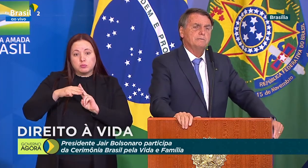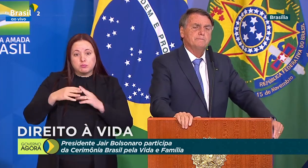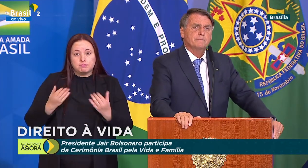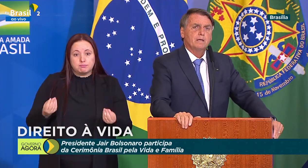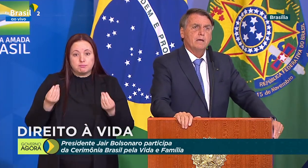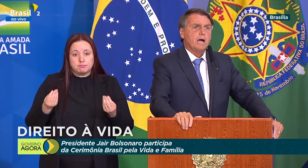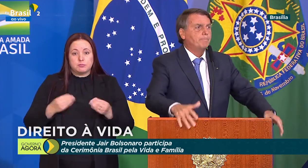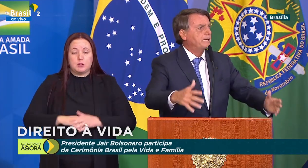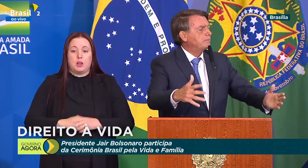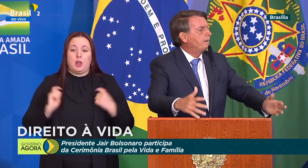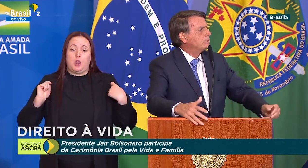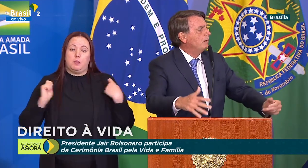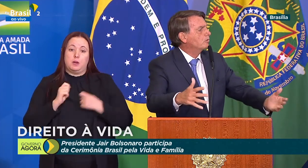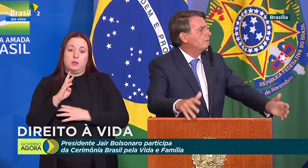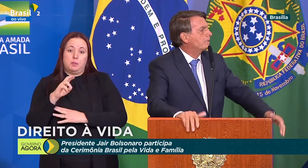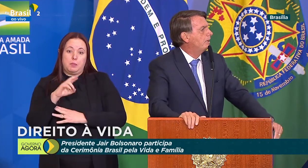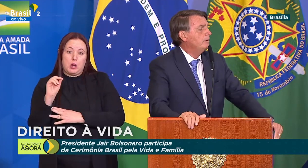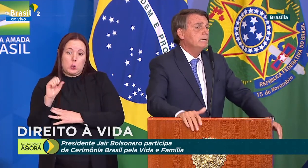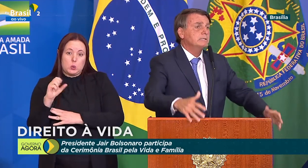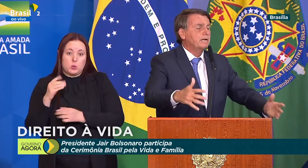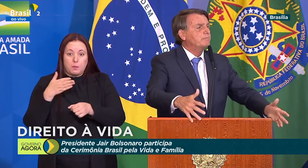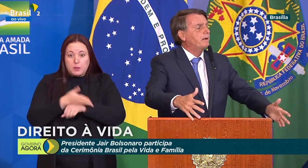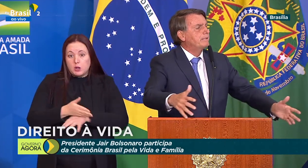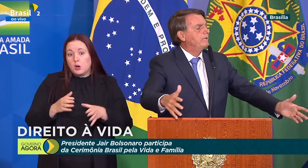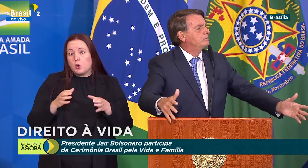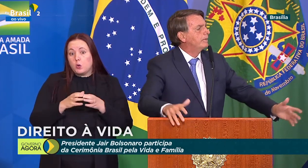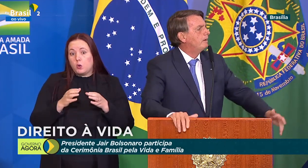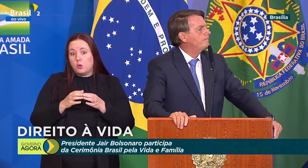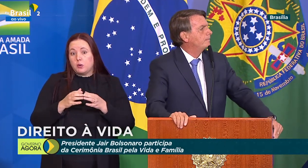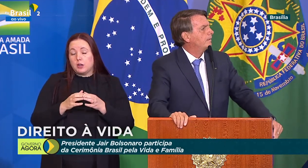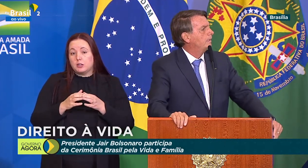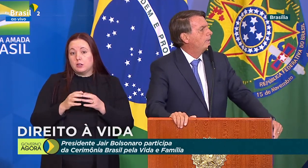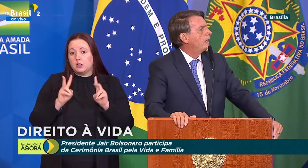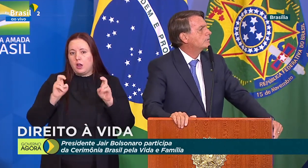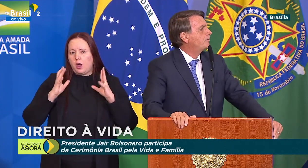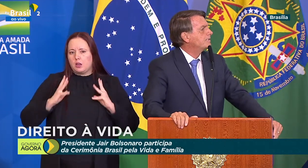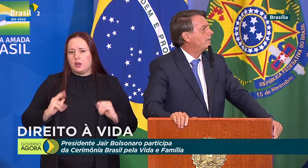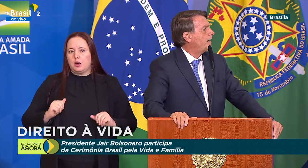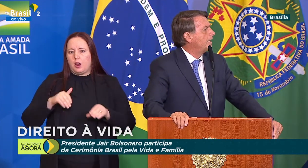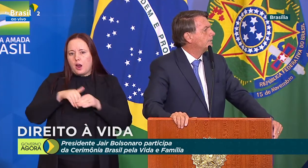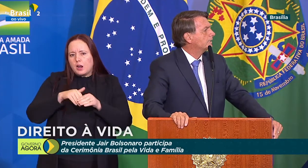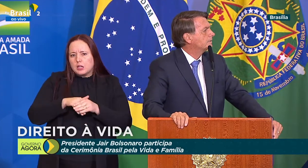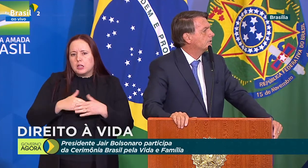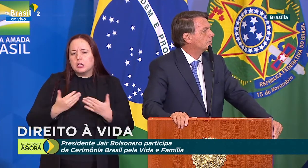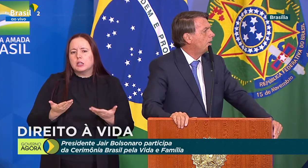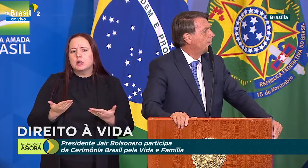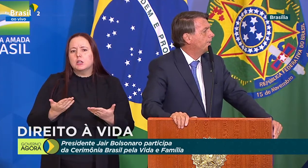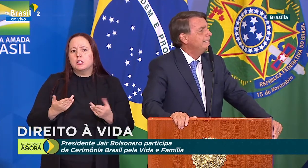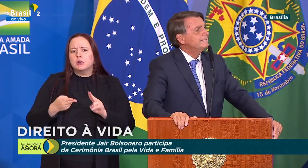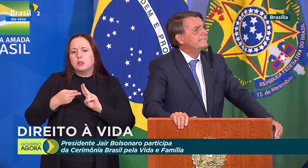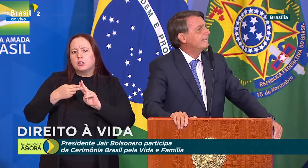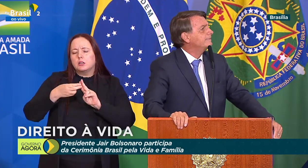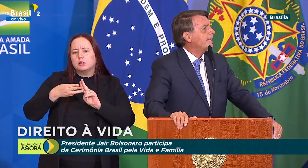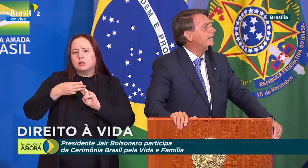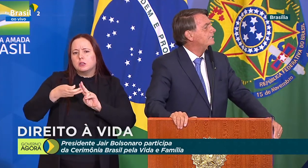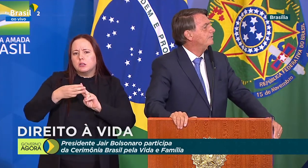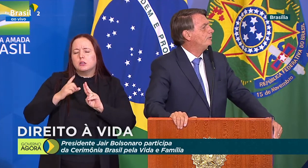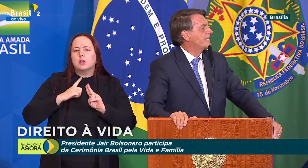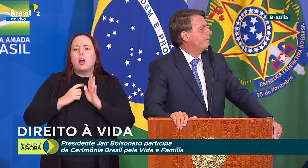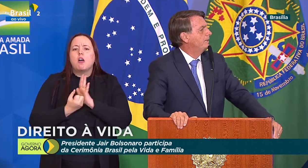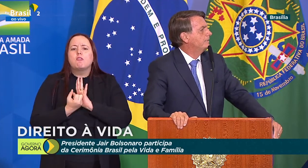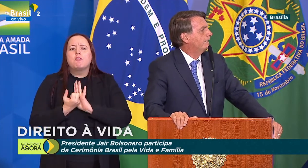pelo Ministro Barroso a participar de uma comissão e transparência eleitoral as forças armadas descobre